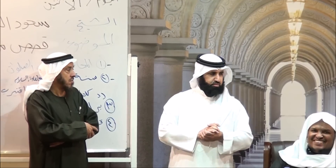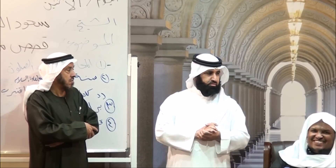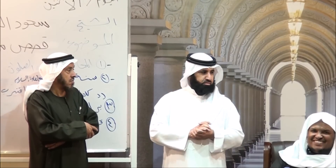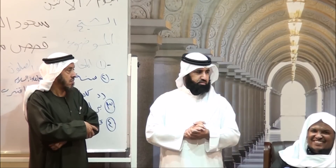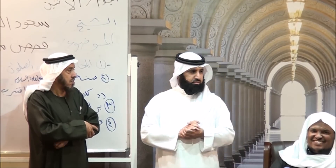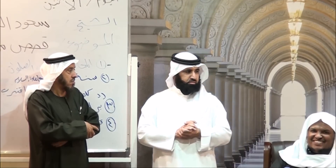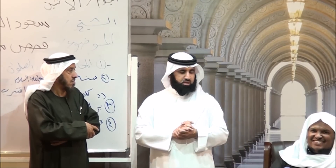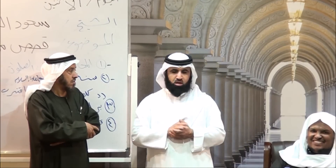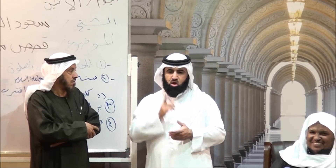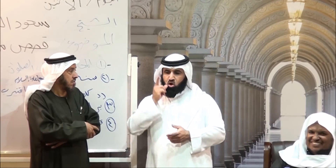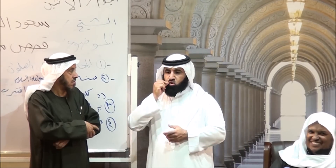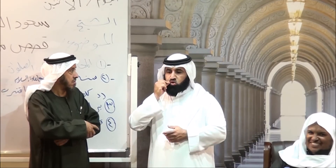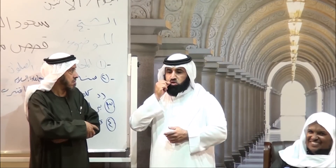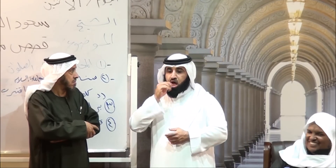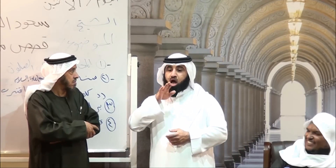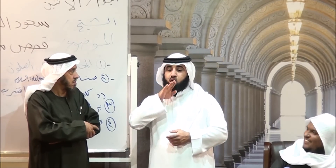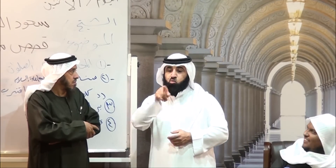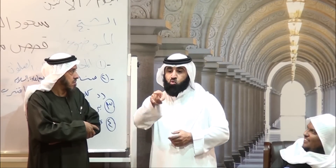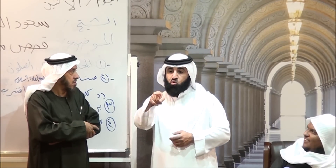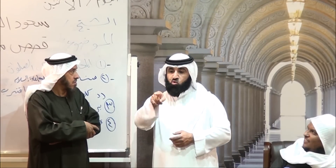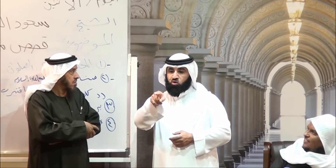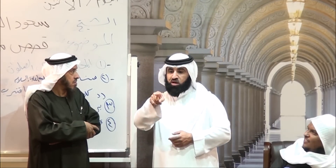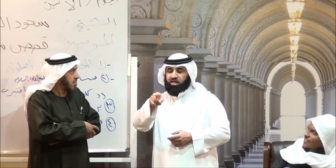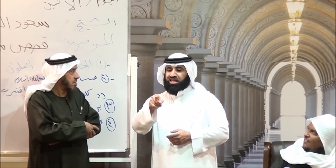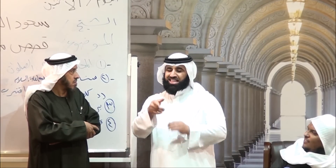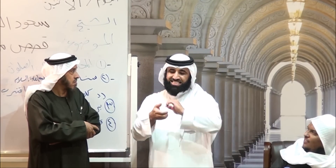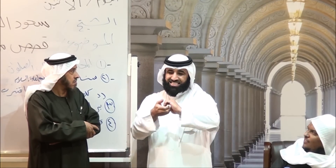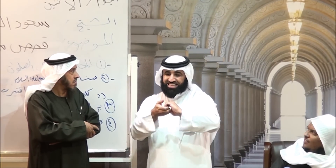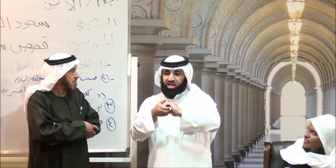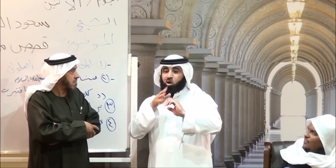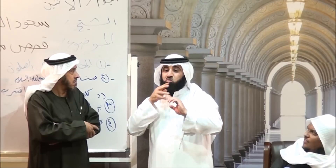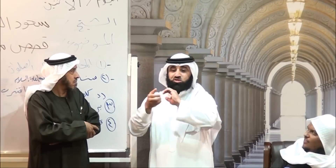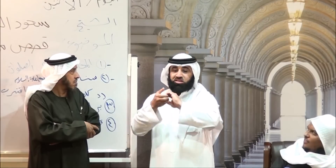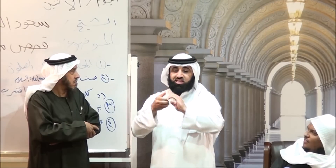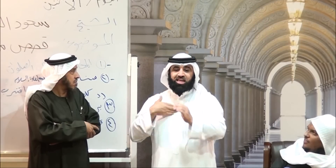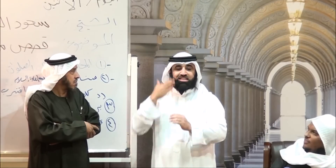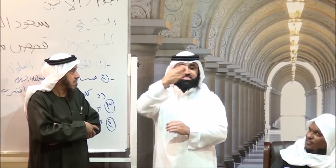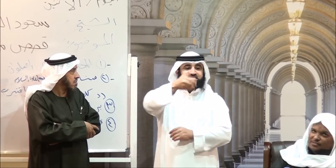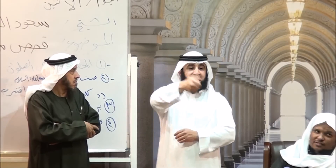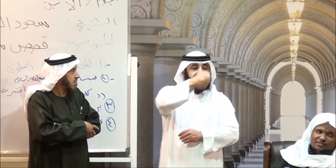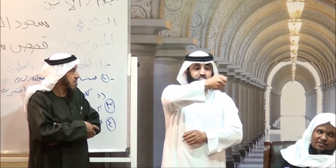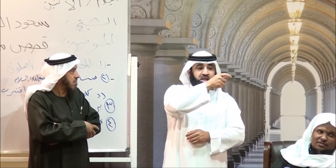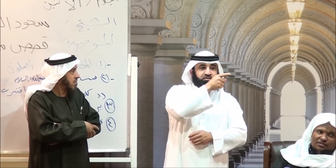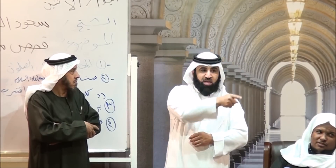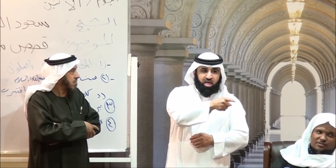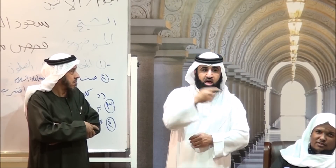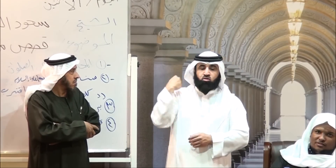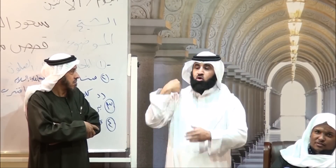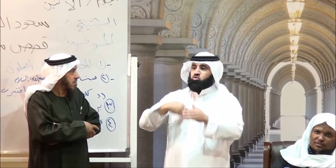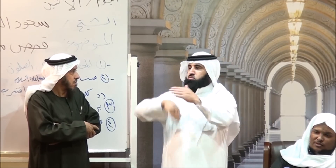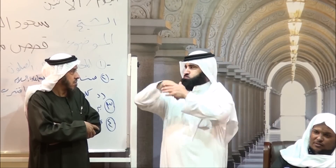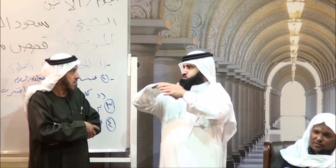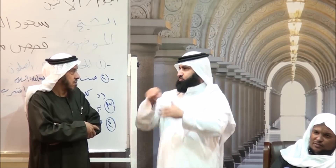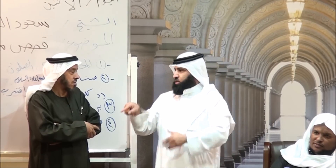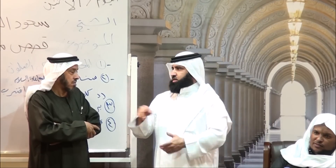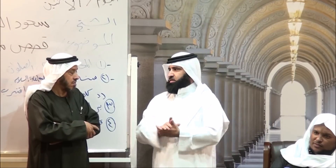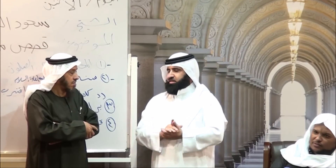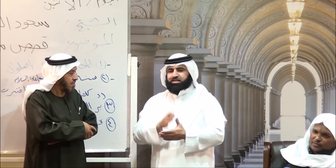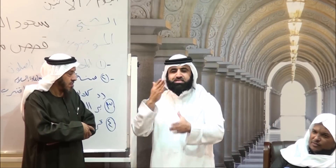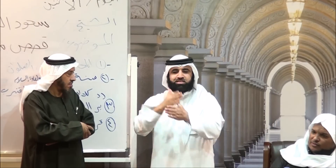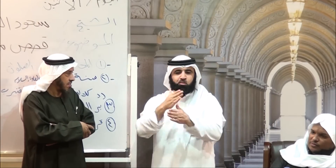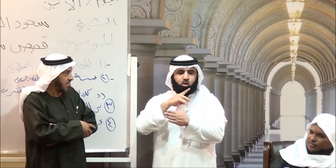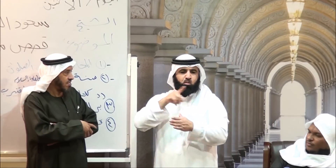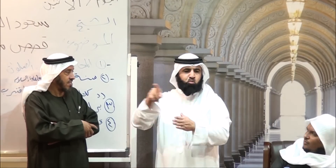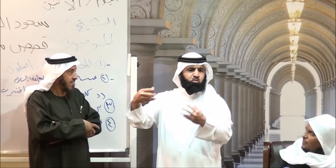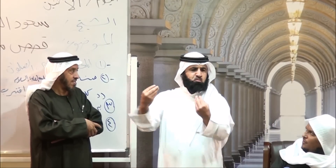أن يصل الرجل أهل ود أبيه يعني أن يحسن إلى أحباب أبيه وأصدقائه وأقاربه لأن لهم علاقة طيبة